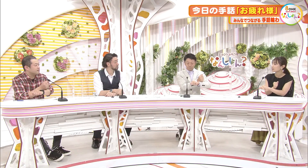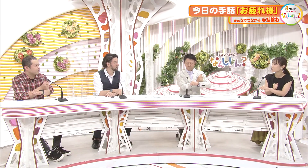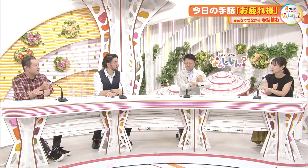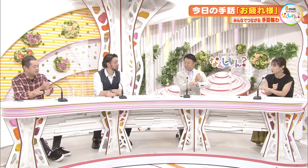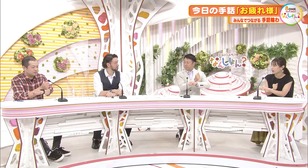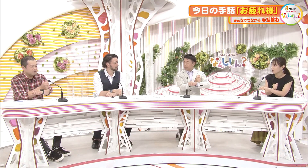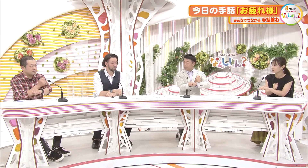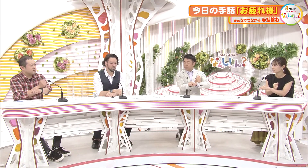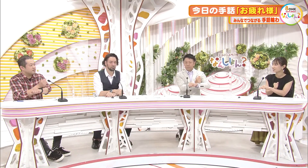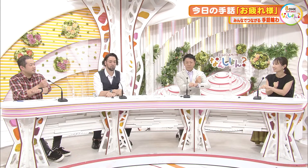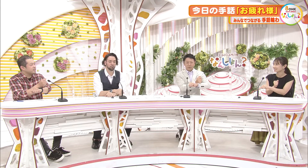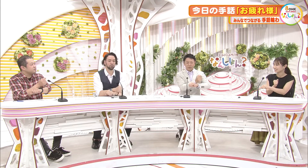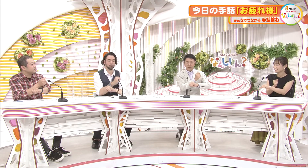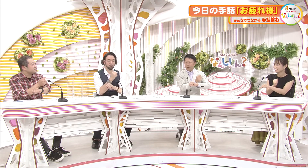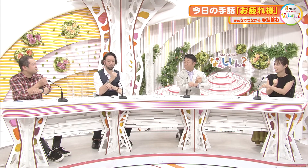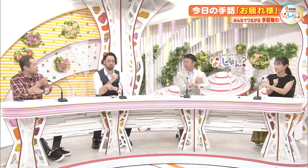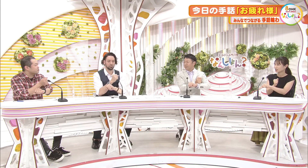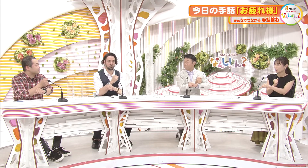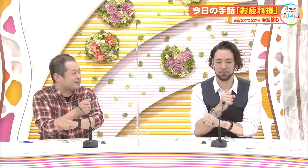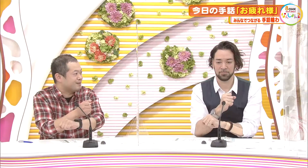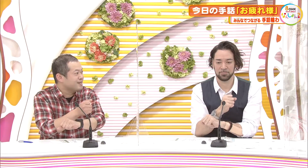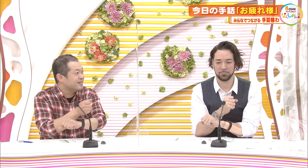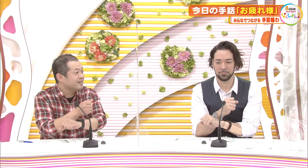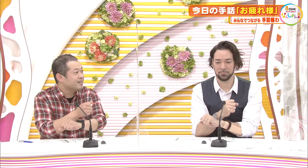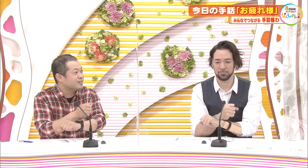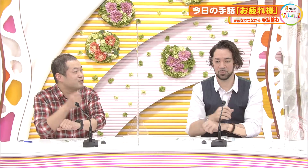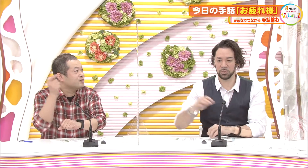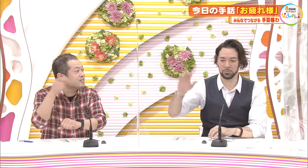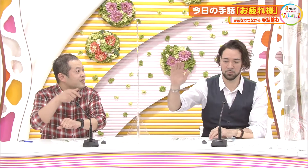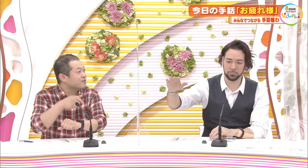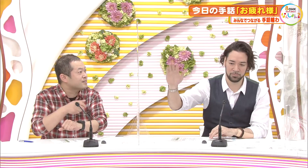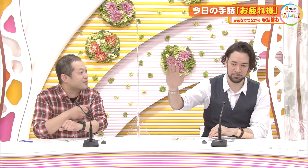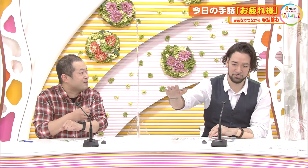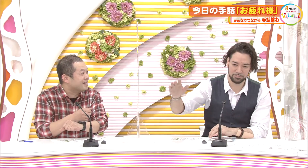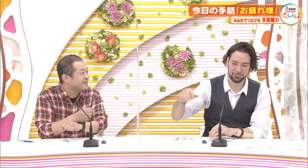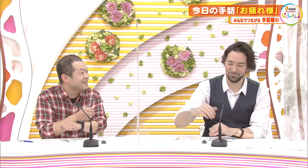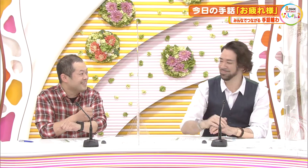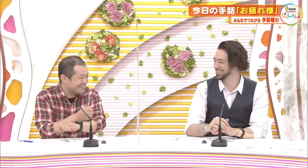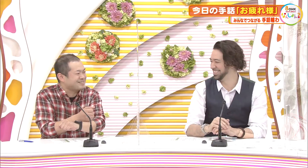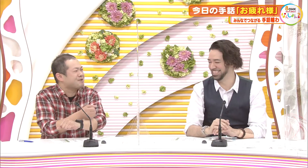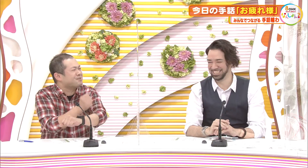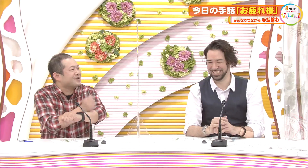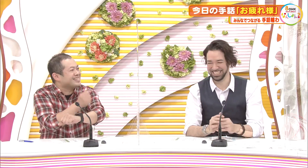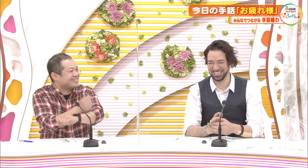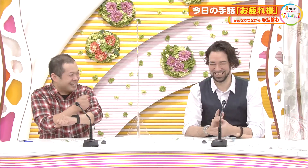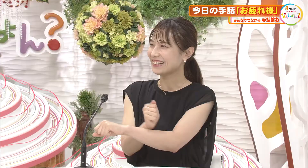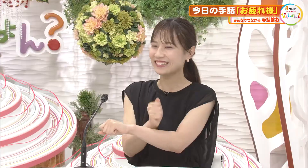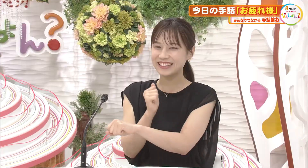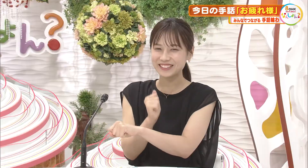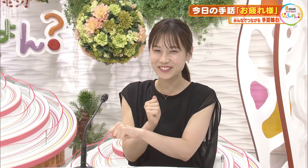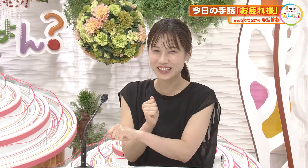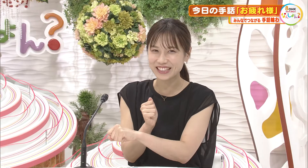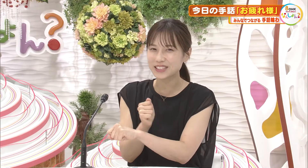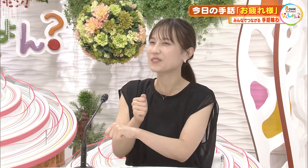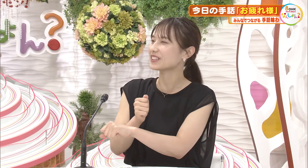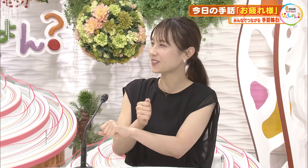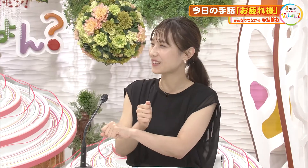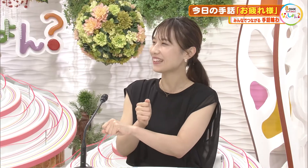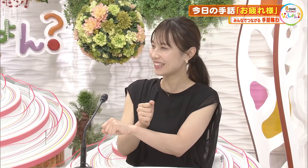ことが多いそうなんです。 二軍に落ちる時はどうなんですか？ それ もこれから言われる時は それもこれでいい。 それもこれですか？ じゃあ一緒に皆さんやってみましょうか、はい、せ